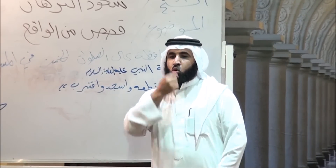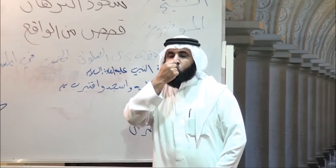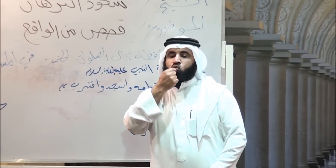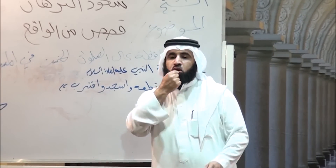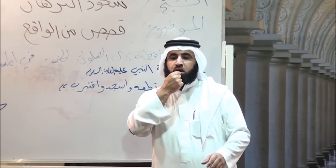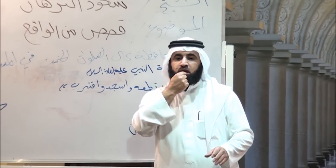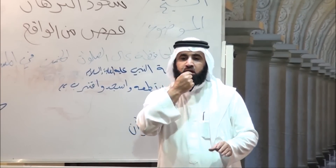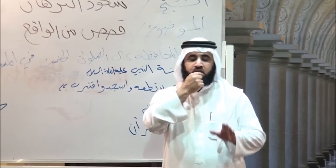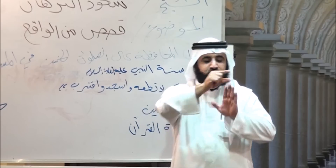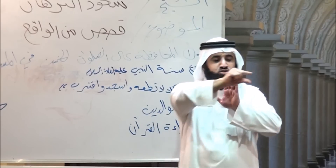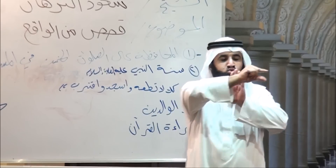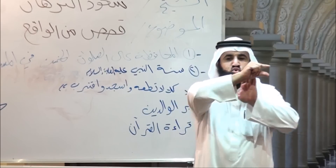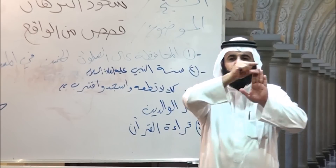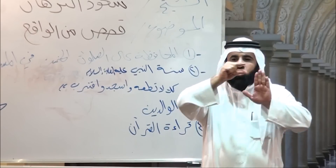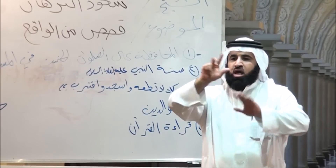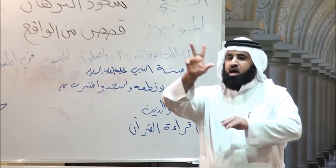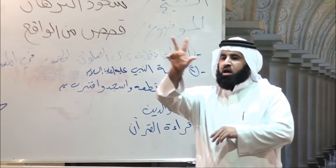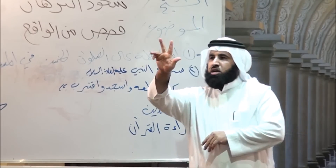اسمها سورة الشرح.